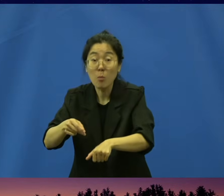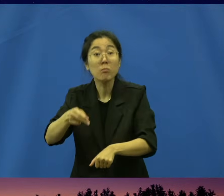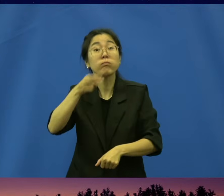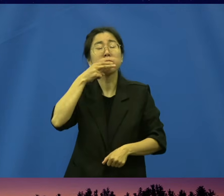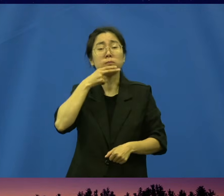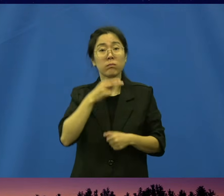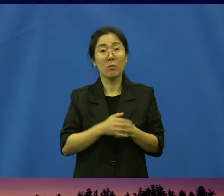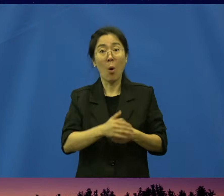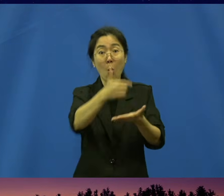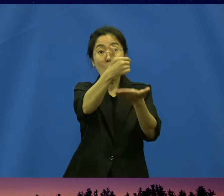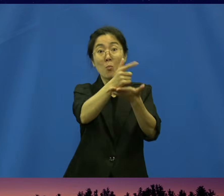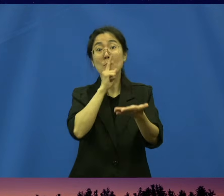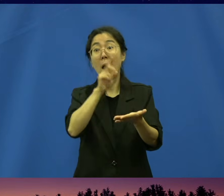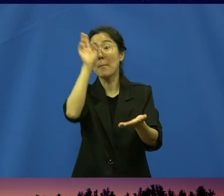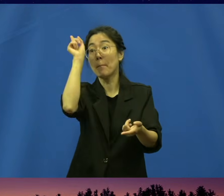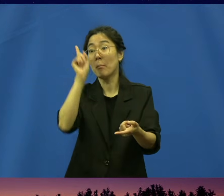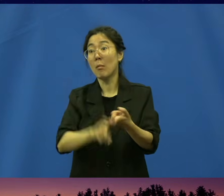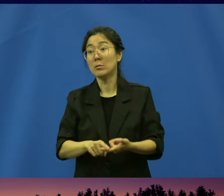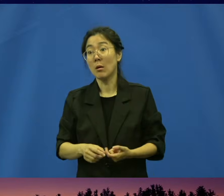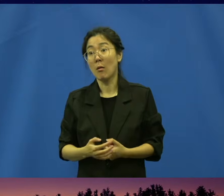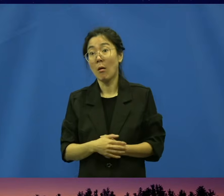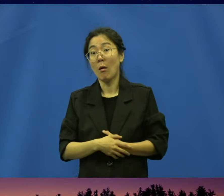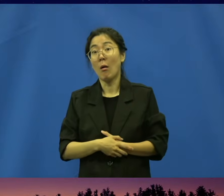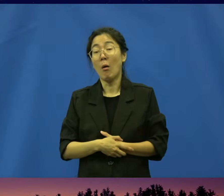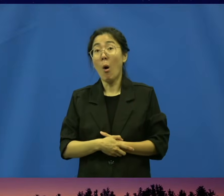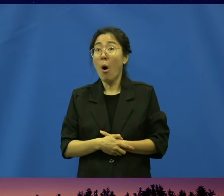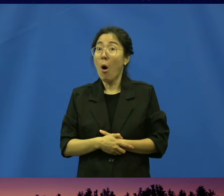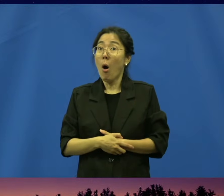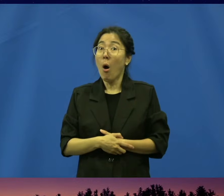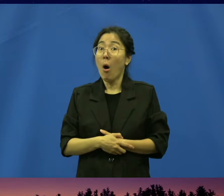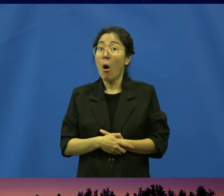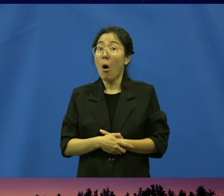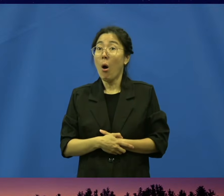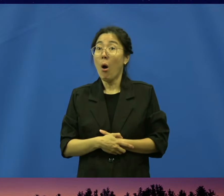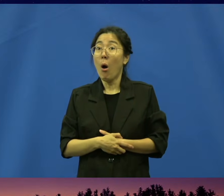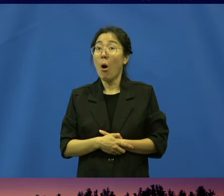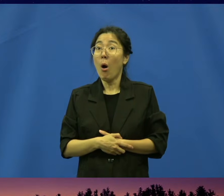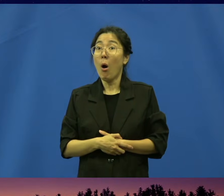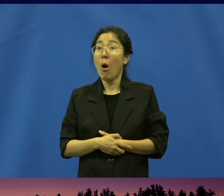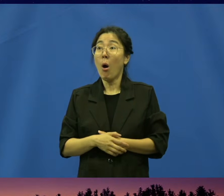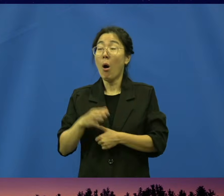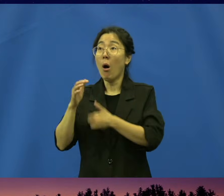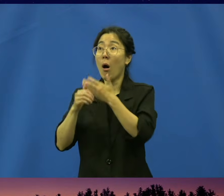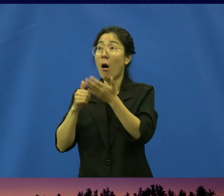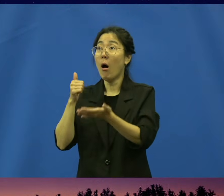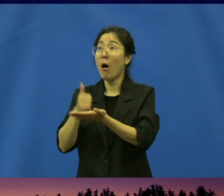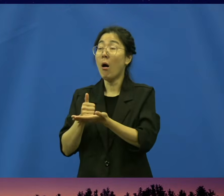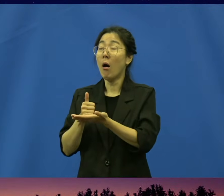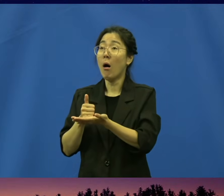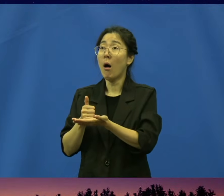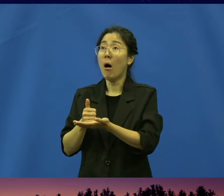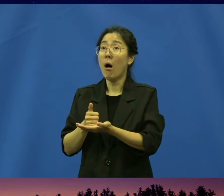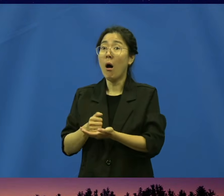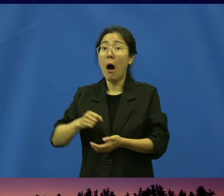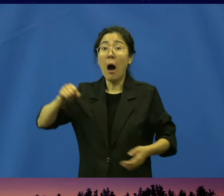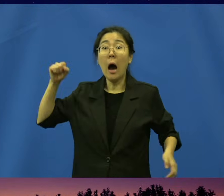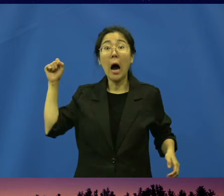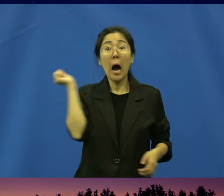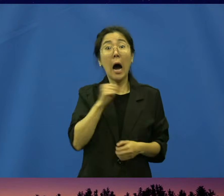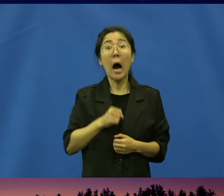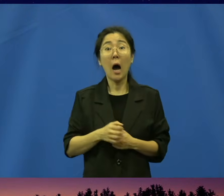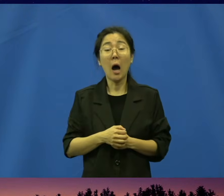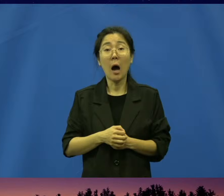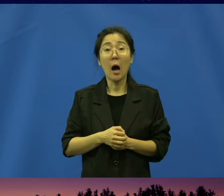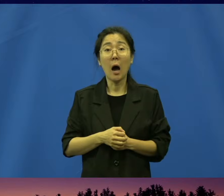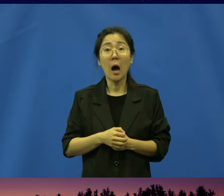그래서 제가 그것을 읽으면서 쭉 한 가지 발견한 것이죠. 하나님께서 제 눈을 뜨게 해주신 거죠. 아,